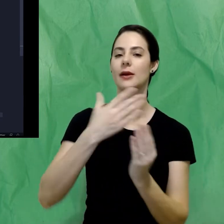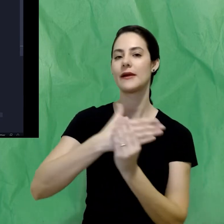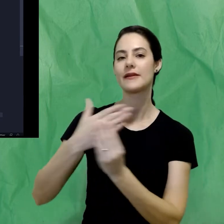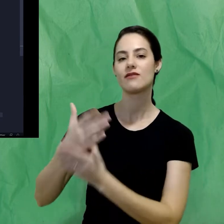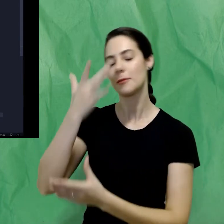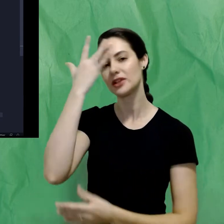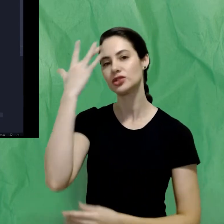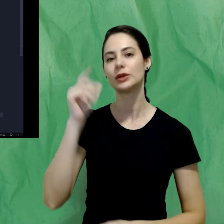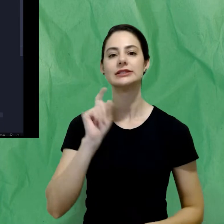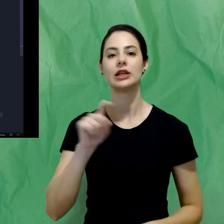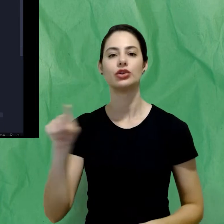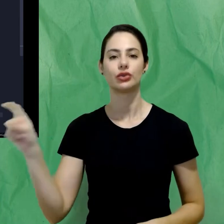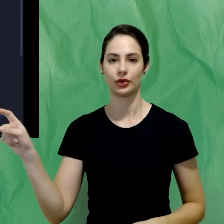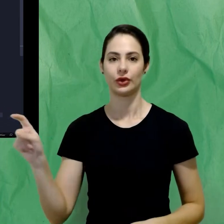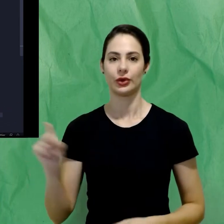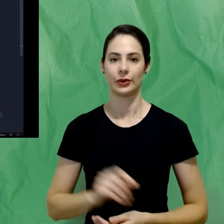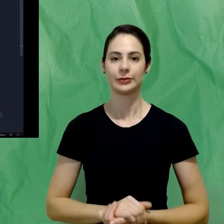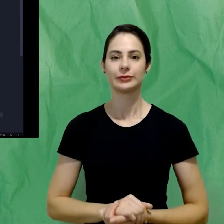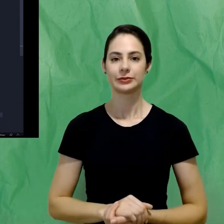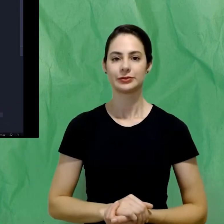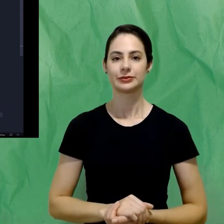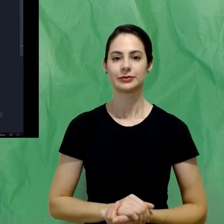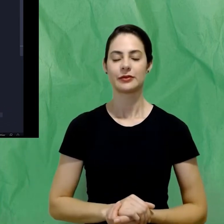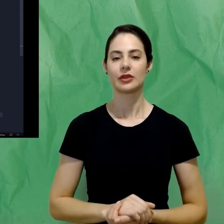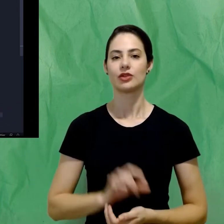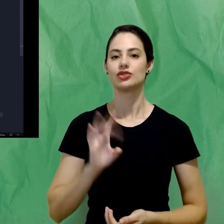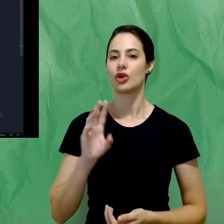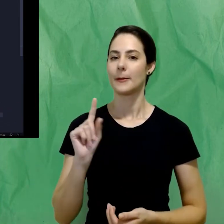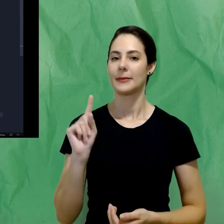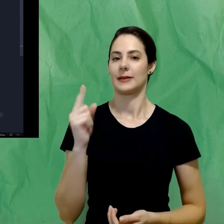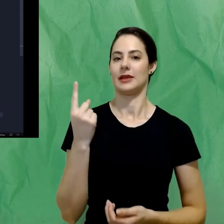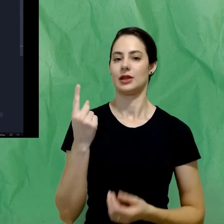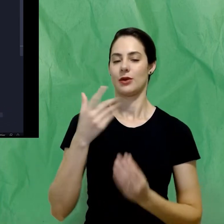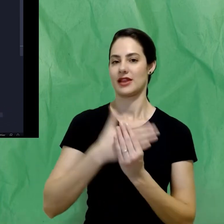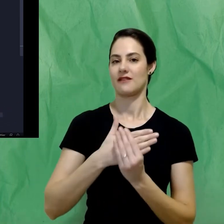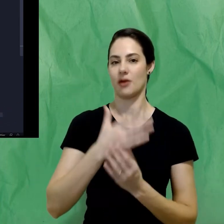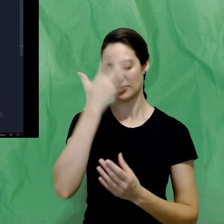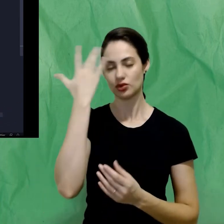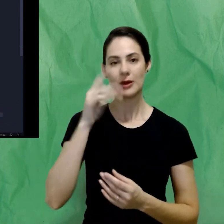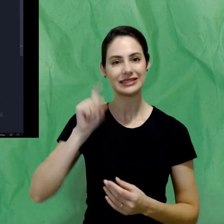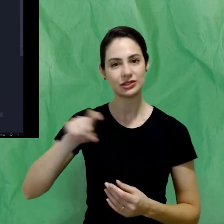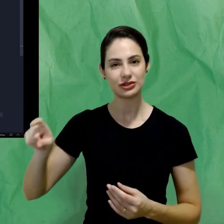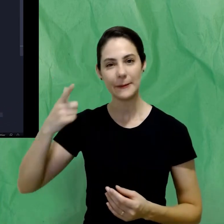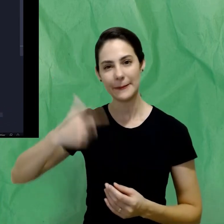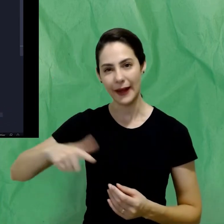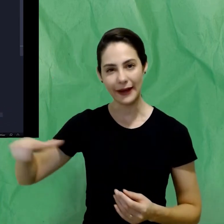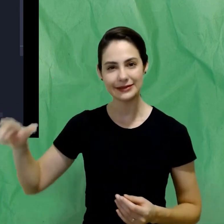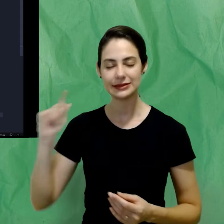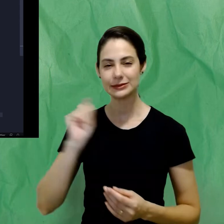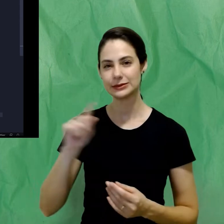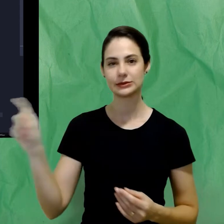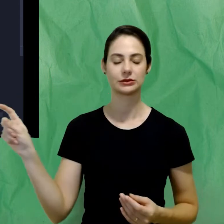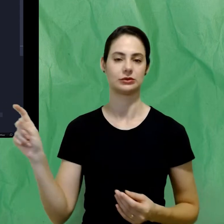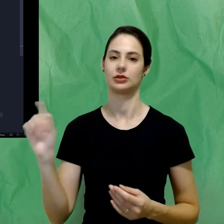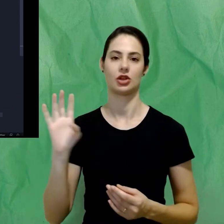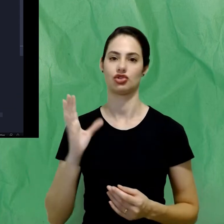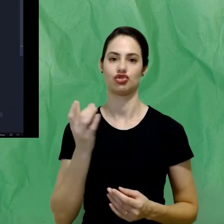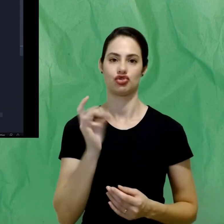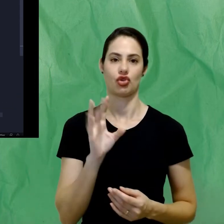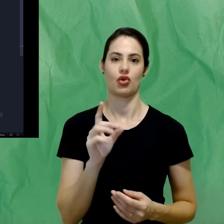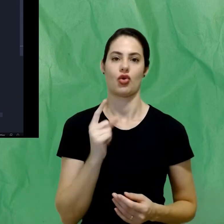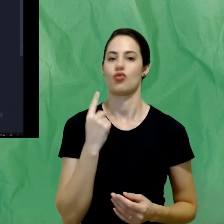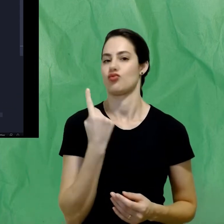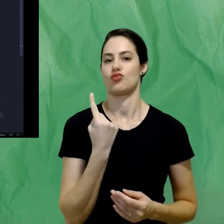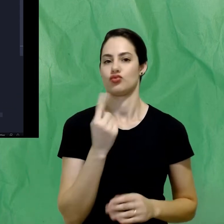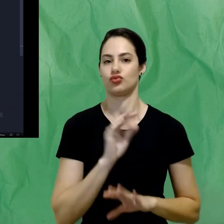pessoa selecionou. No caso aqui, a gente vai pegar só o primeiro arquivo. Mesmo se a pessoa selecionar mais de um arquivo, eu quero selecionar